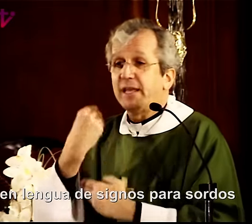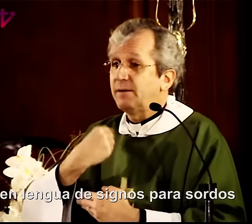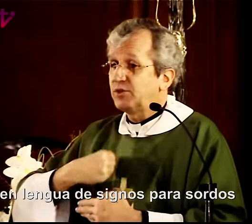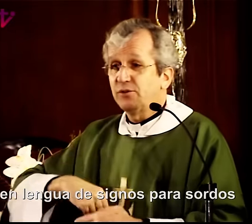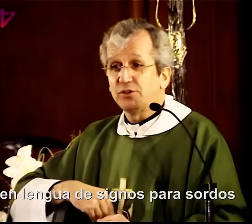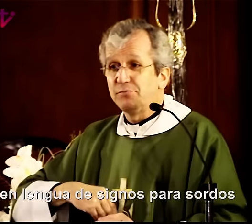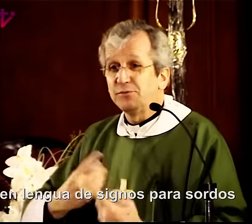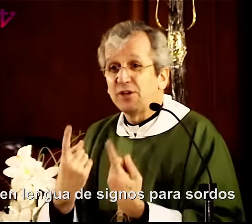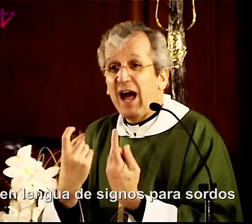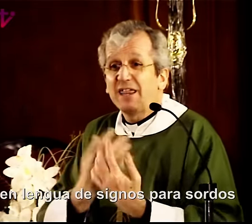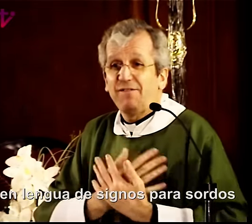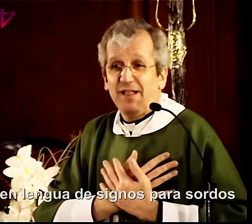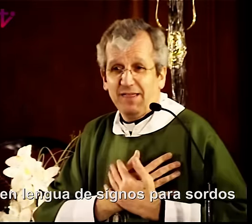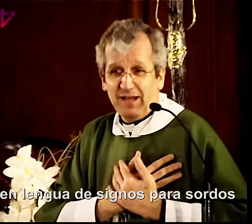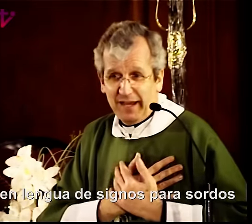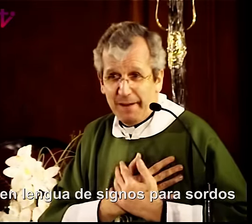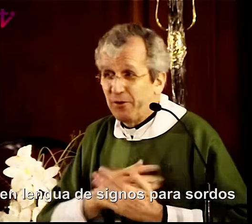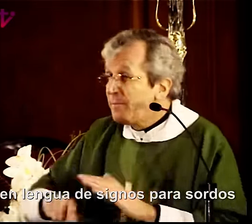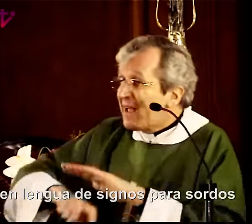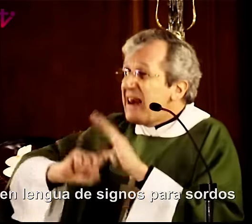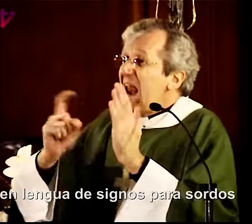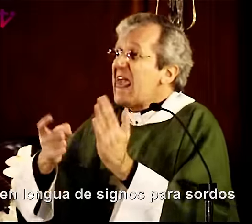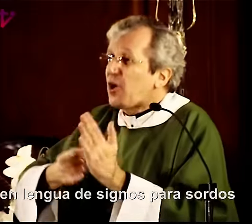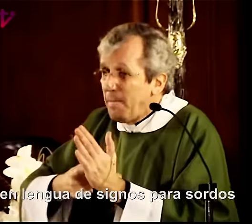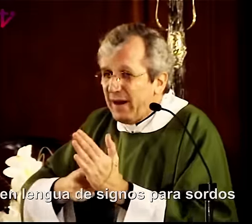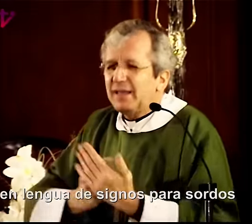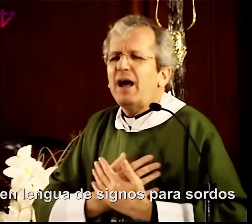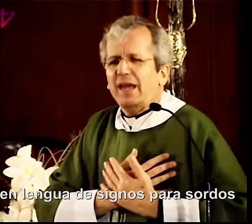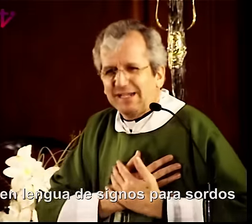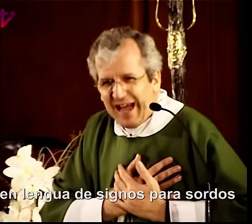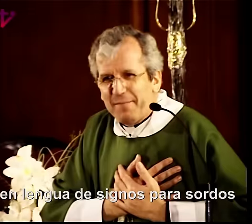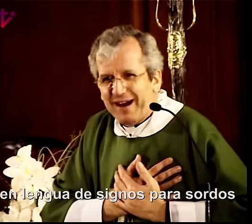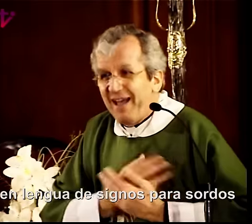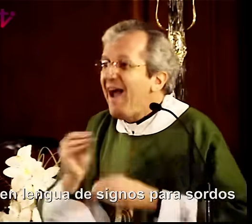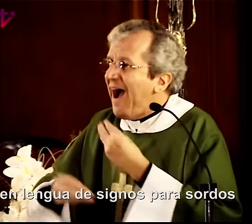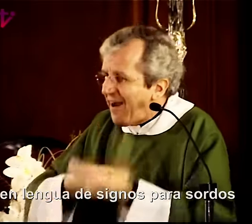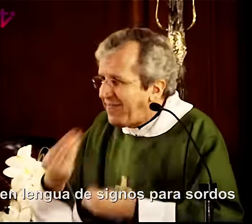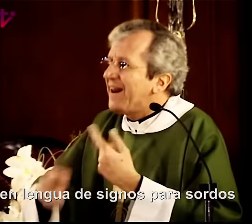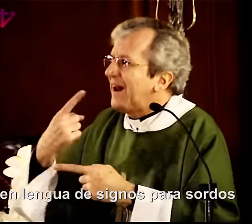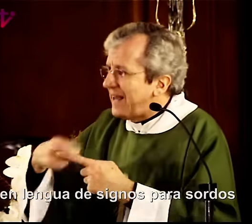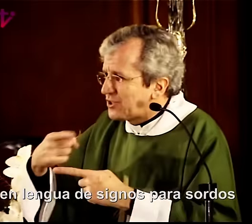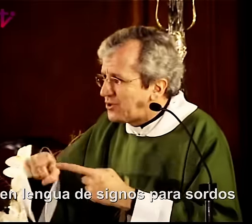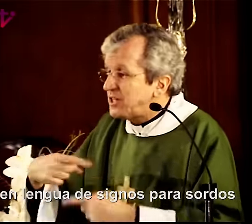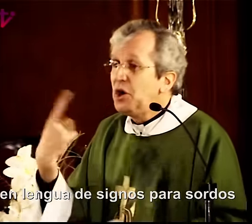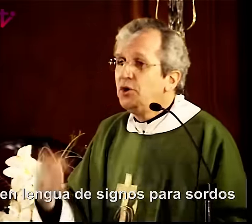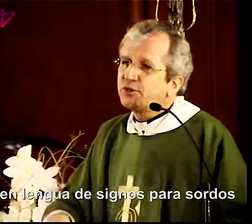engañamos a nosotros mismos. Hace falta el amor. La ley completa es amar. Hacer las cosas, no solo